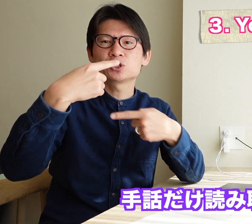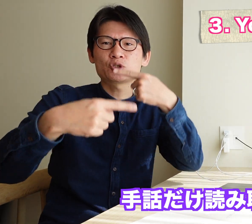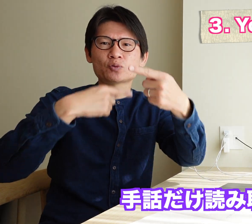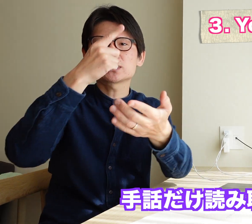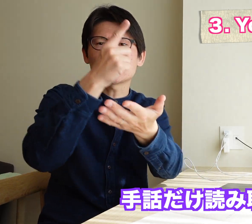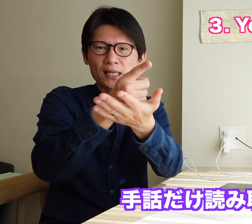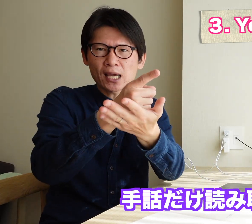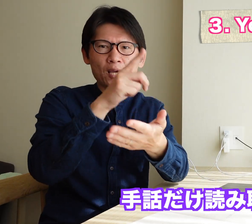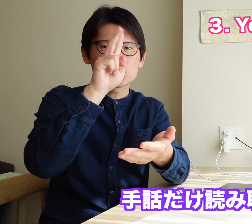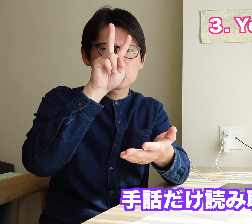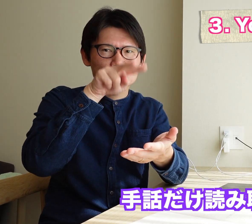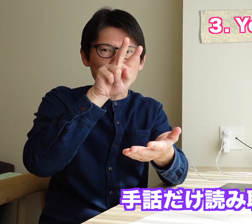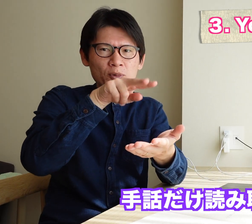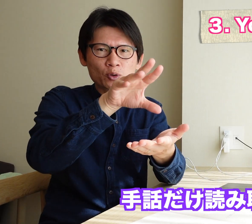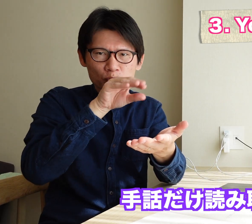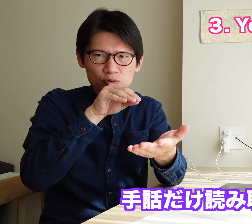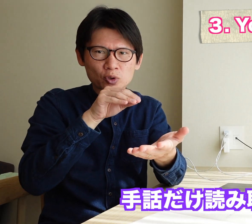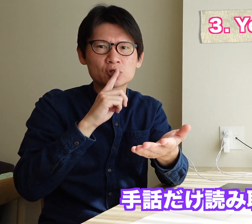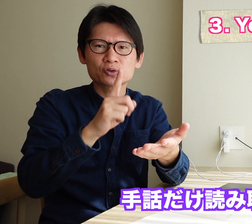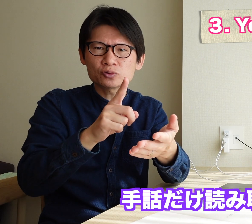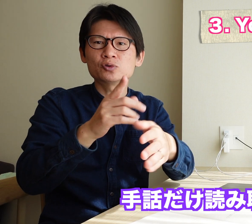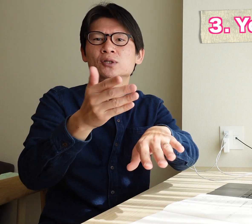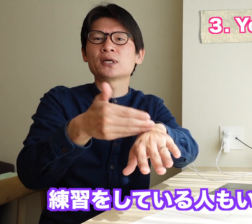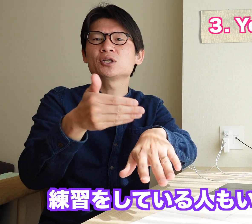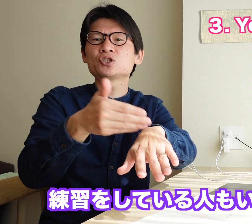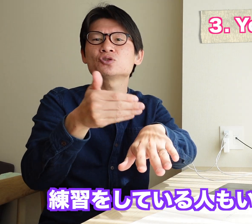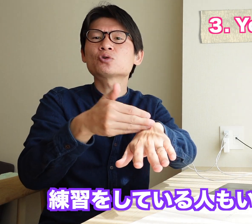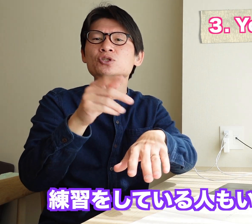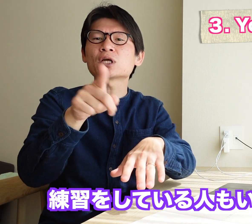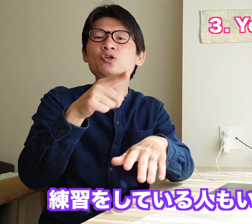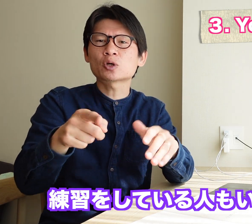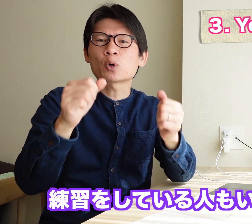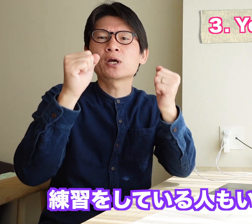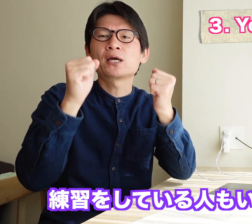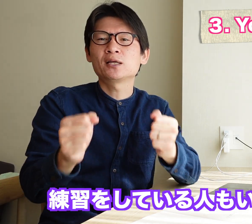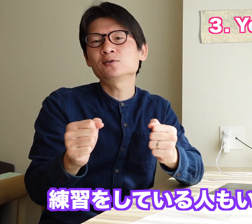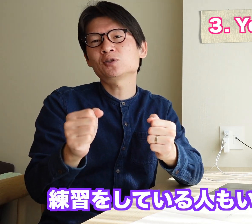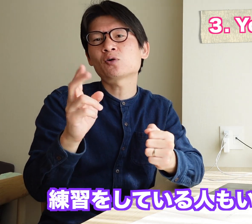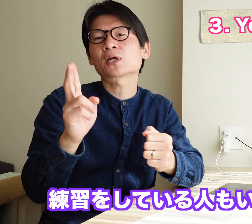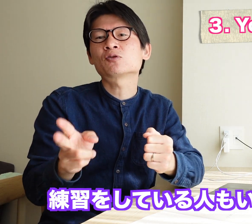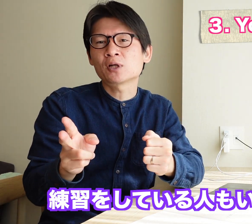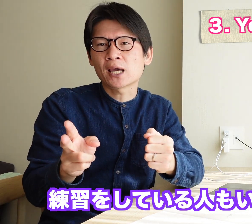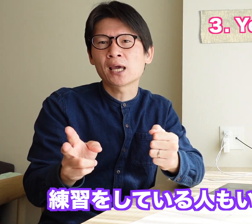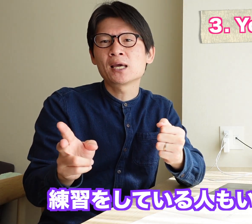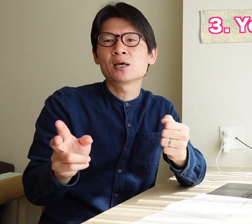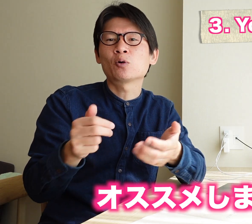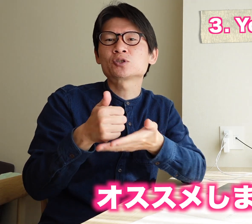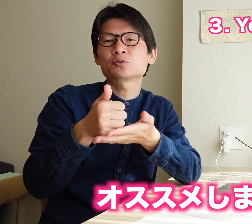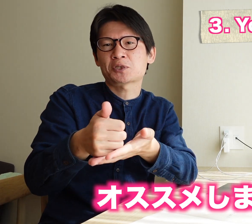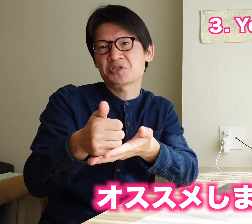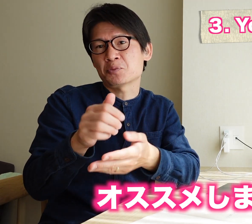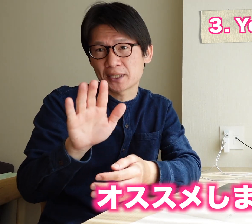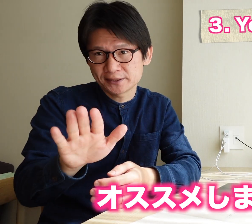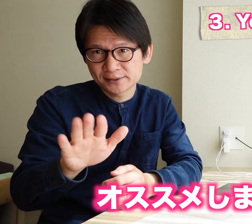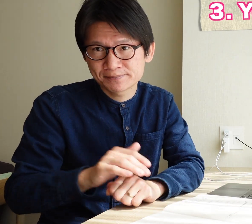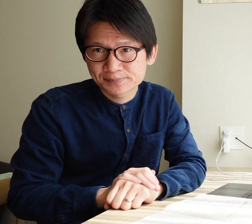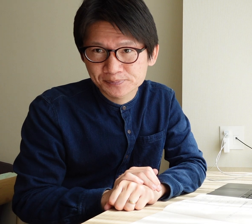手話だけ読み取るという練習をしてる人もいるようなので、おすすめします。